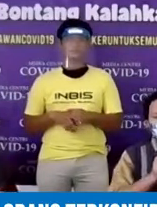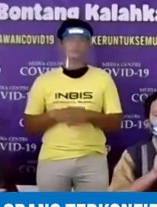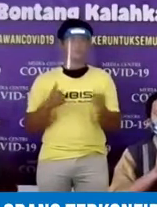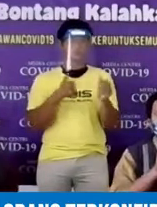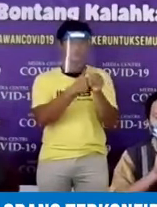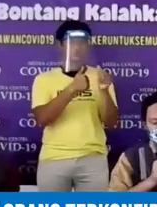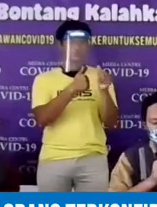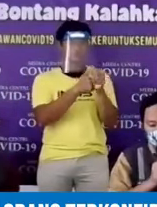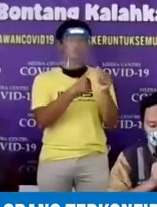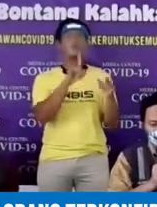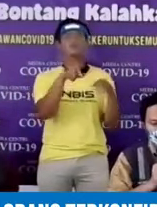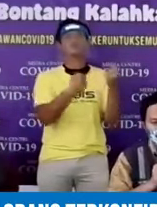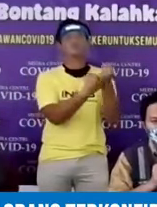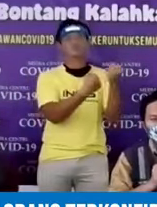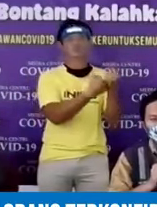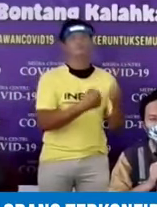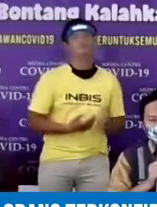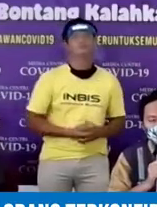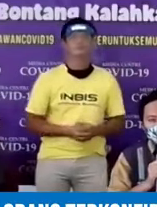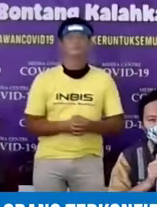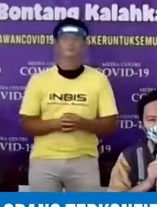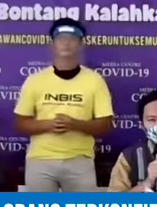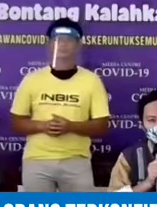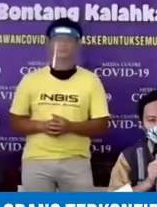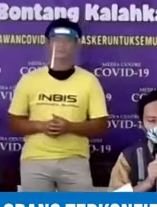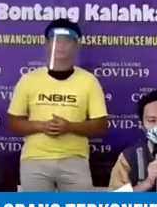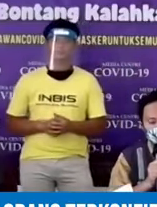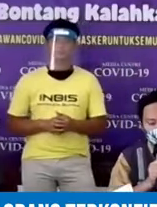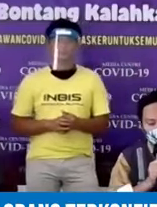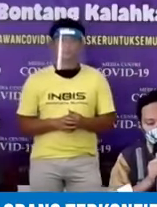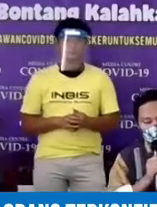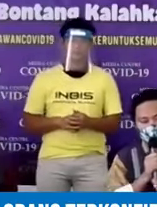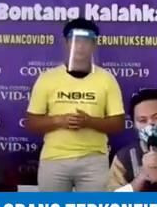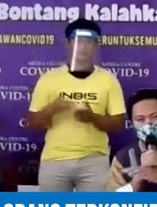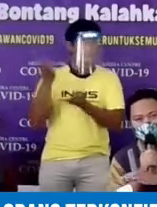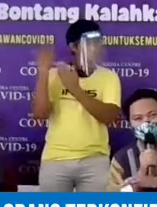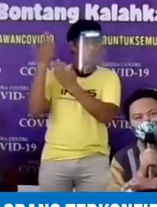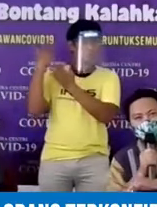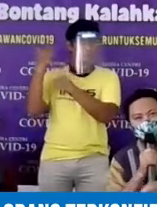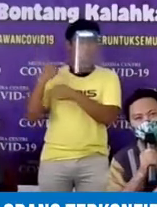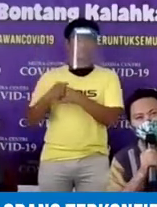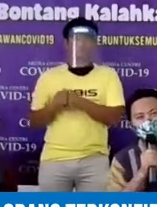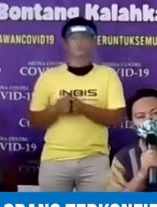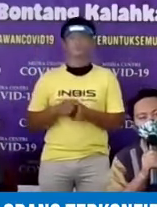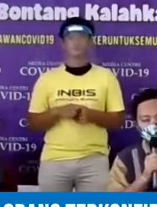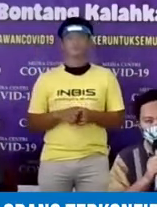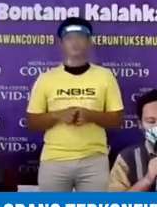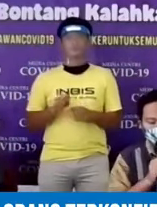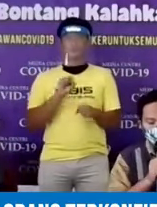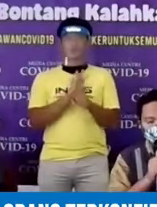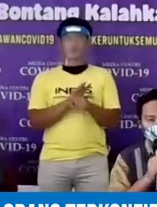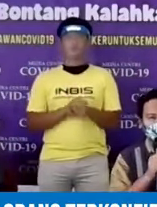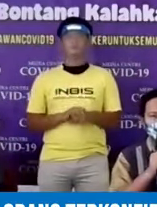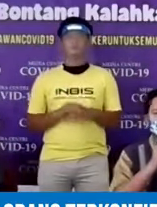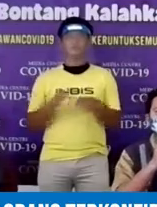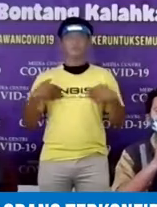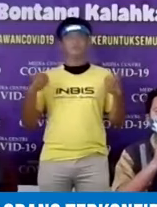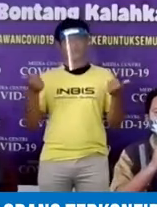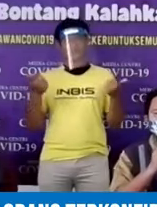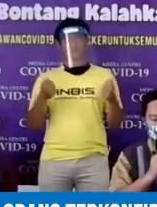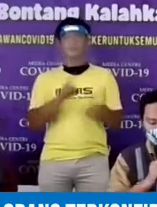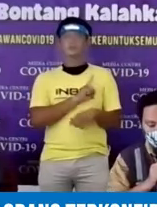baik jadi seperti disampaikan bahwa seandainya coveting adalah penyakit yang bisa sembuh sendiri set limiting